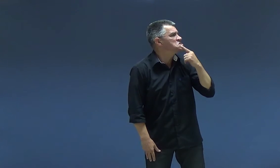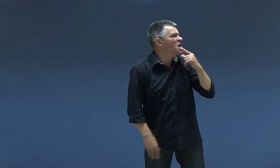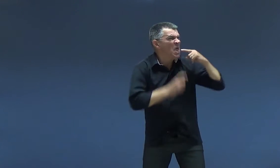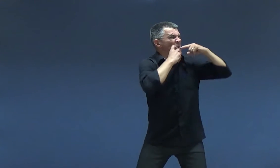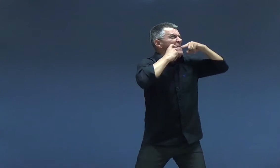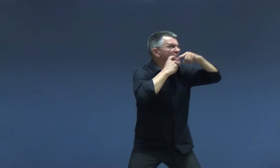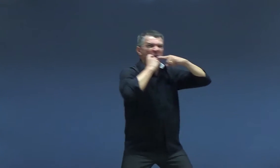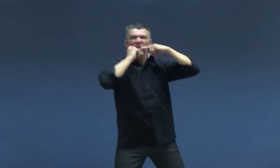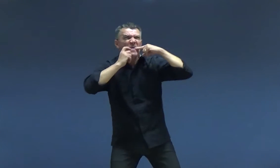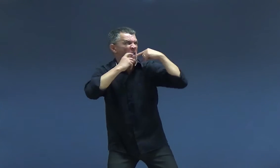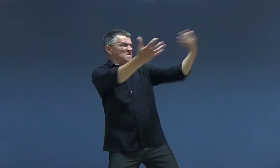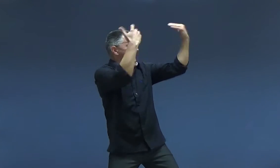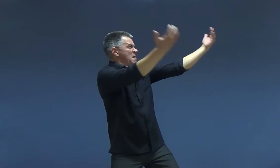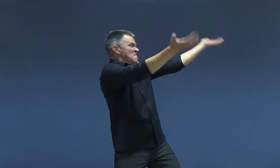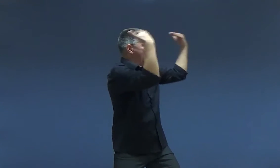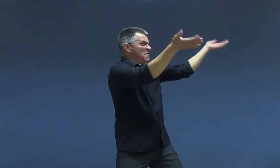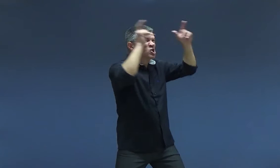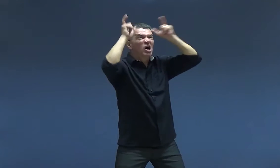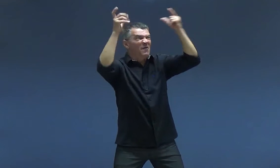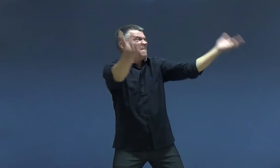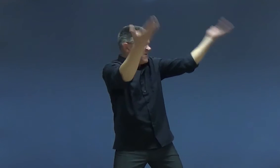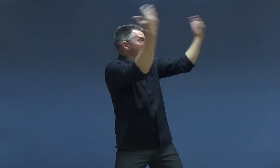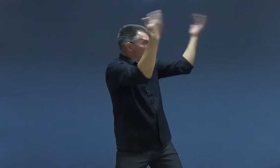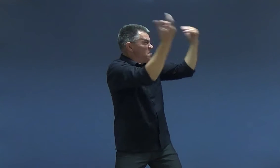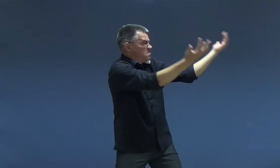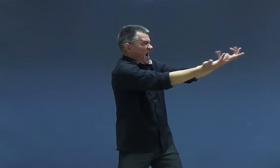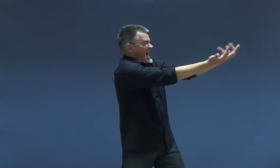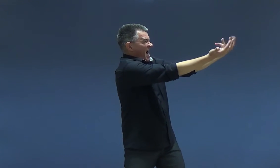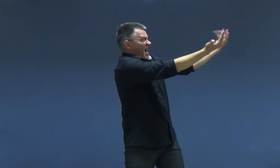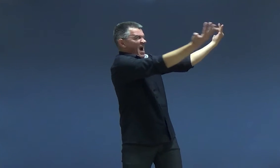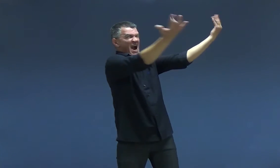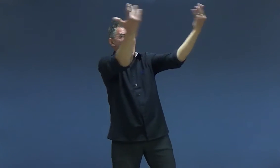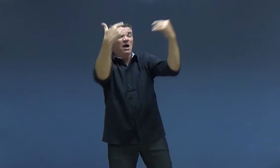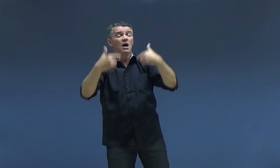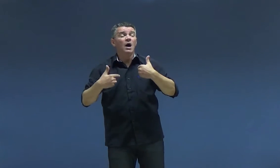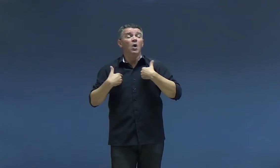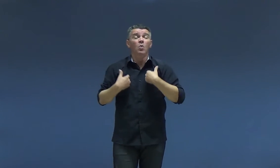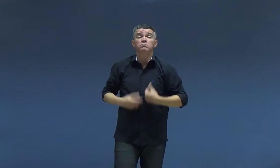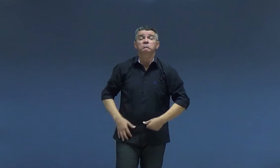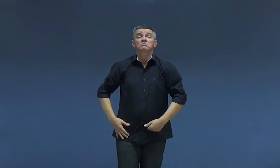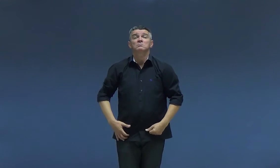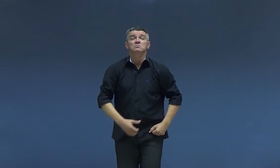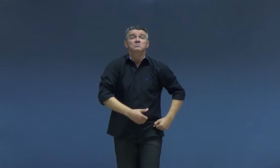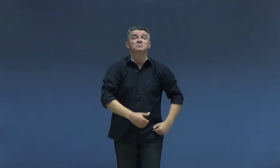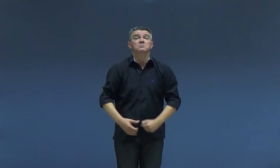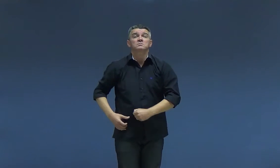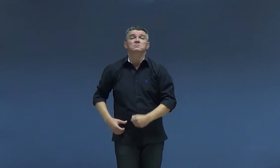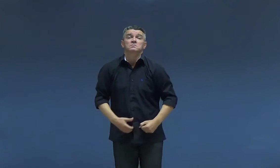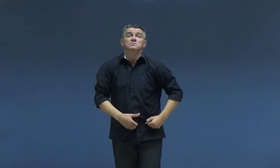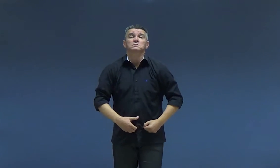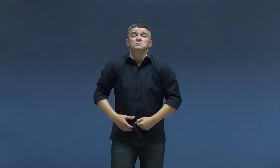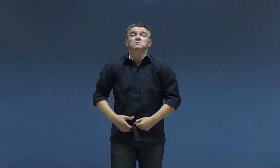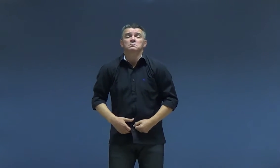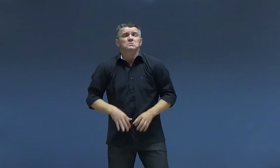consegui, não canta. E ele vai chamar ajuda. Vem me ajudar. E você tá